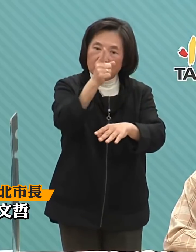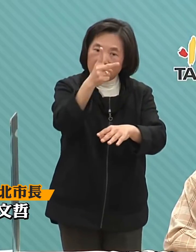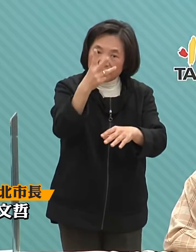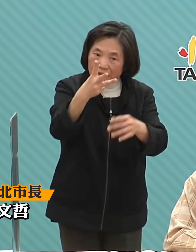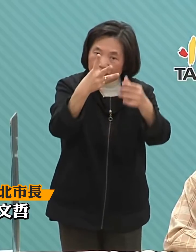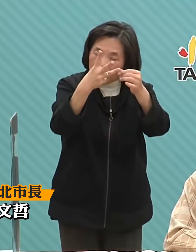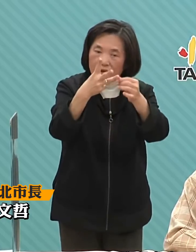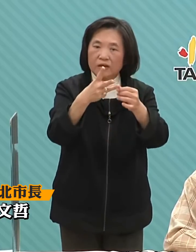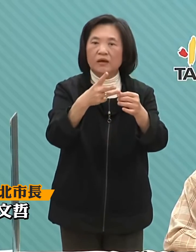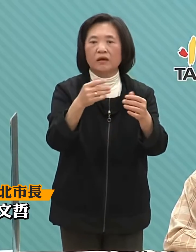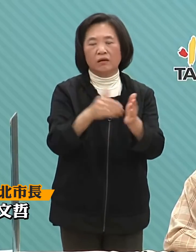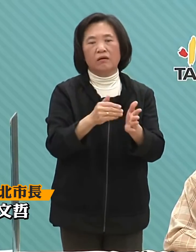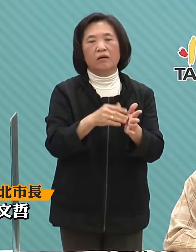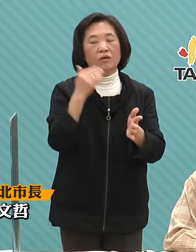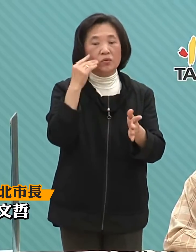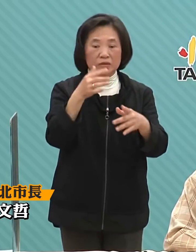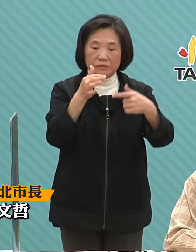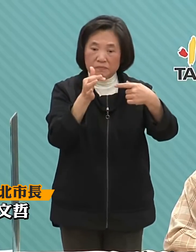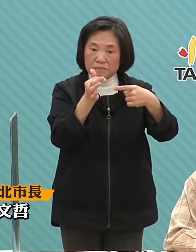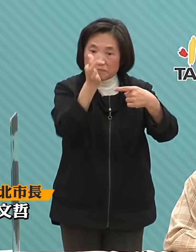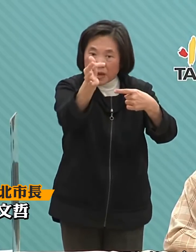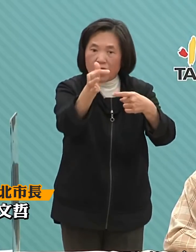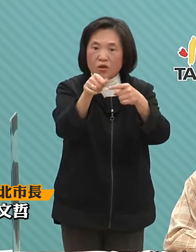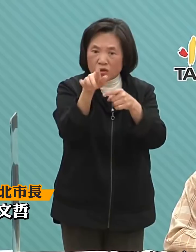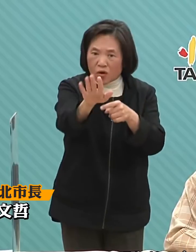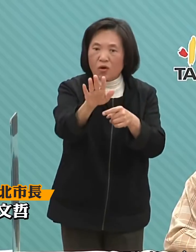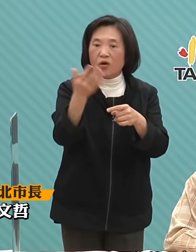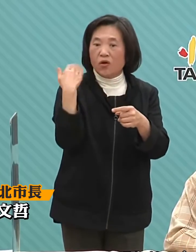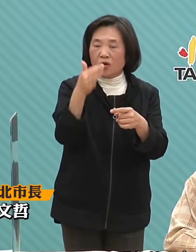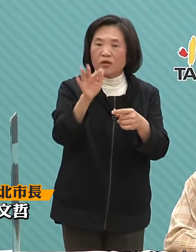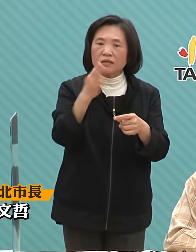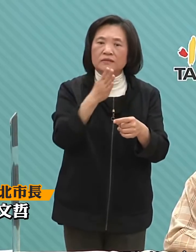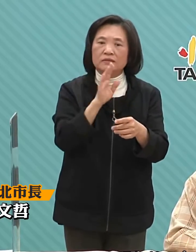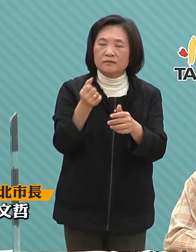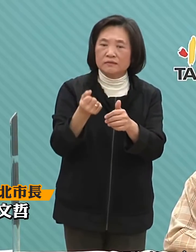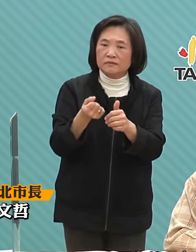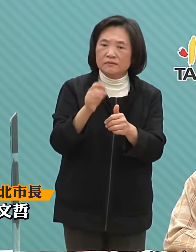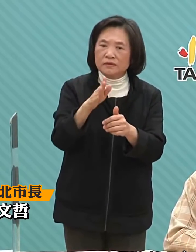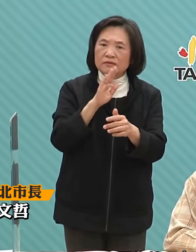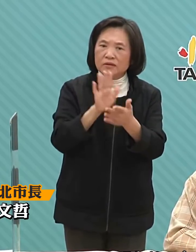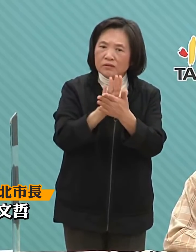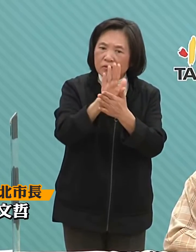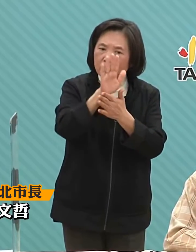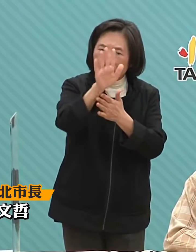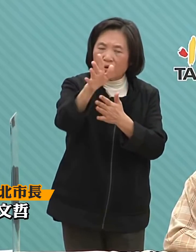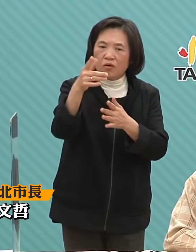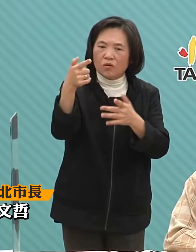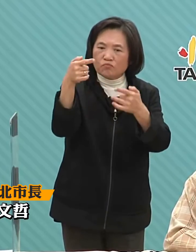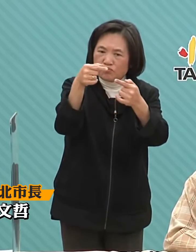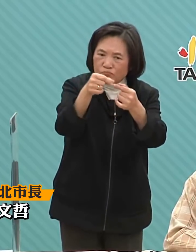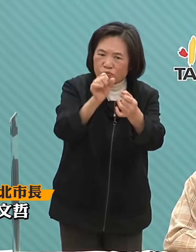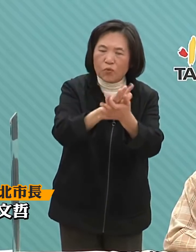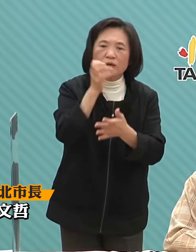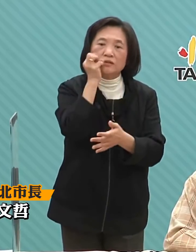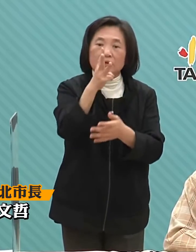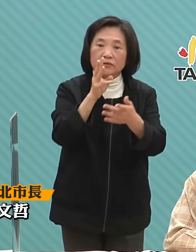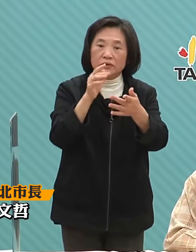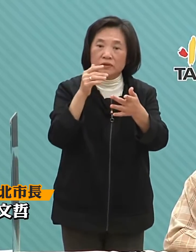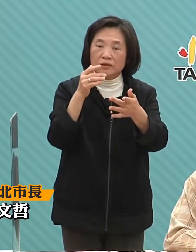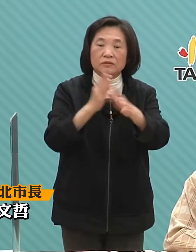过3个月以后，也应该再打疫苗哈，不然说你有医疗上的证明说你实在不适合打疫